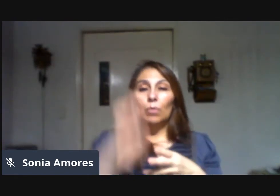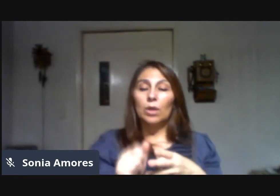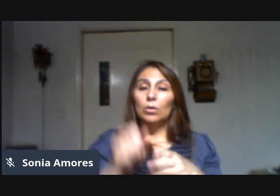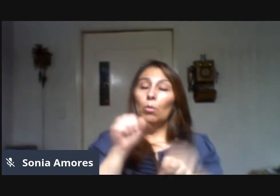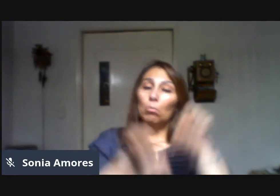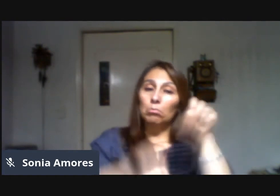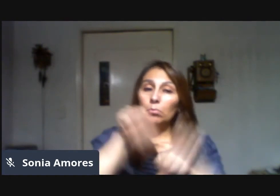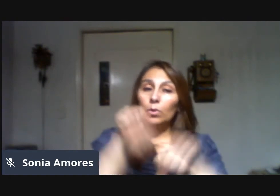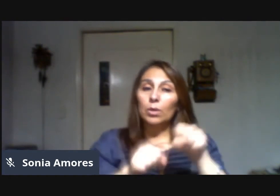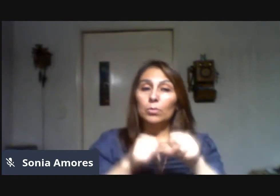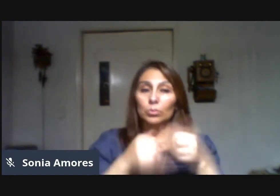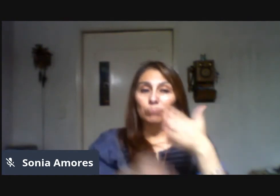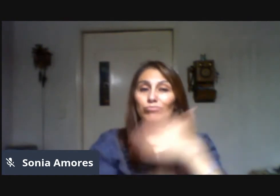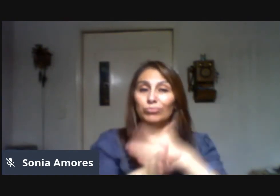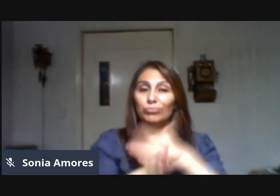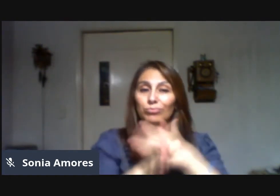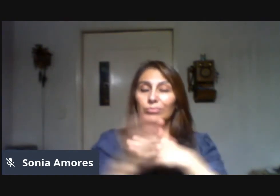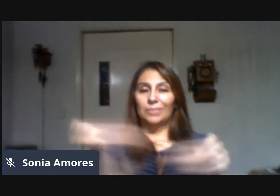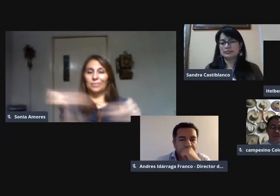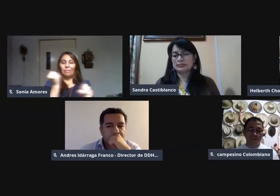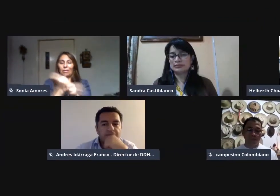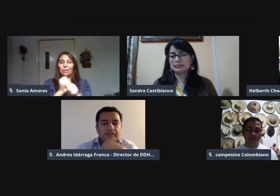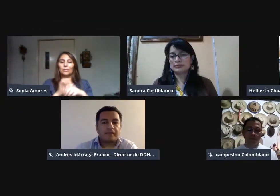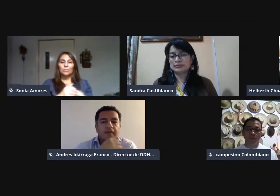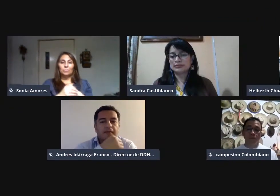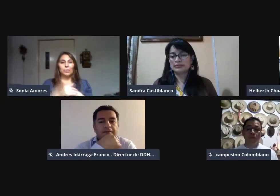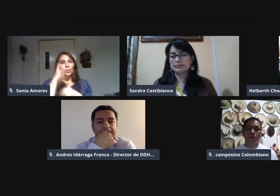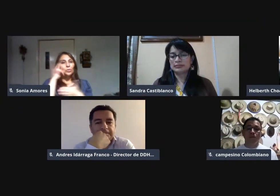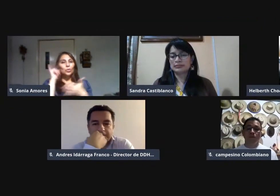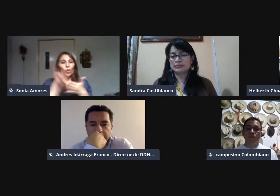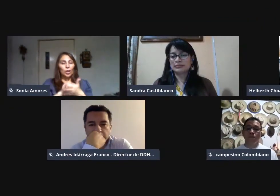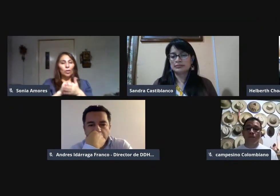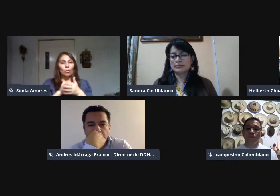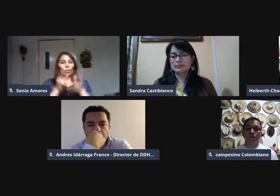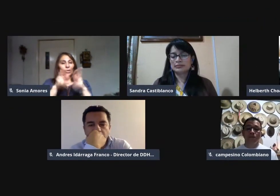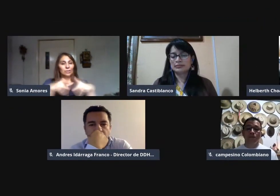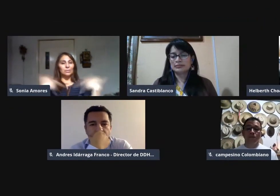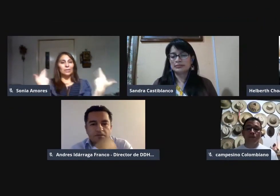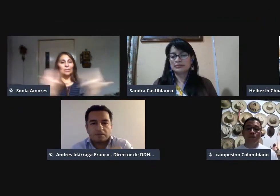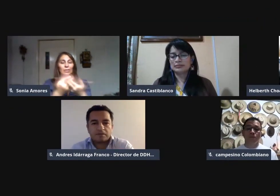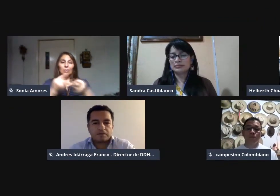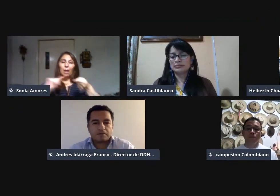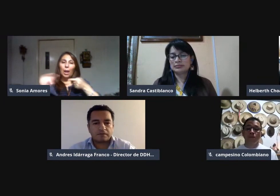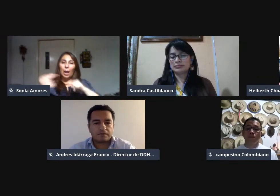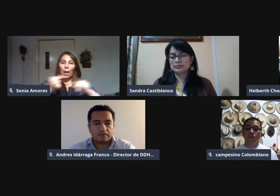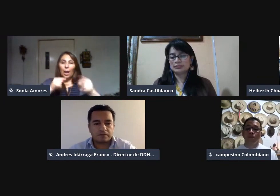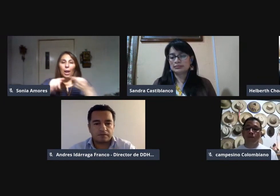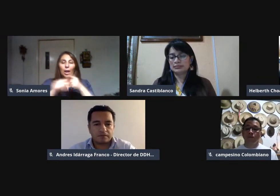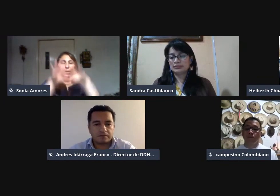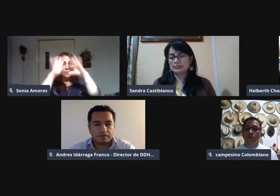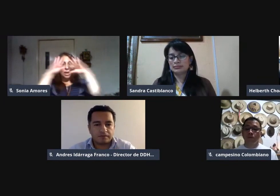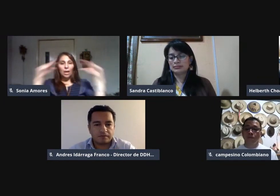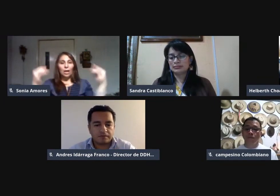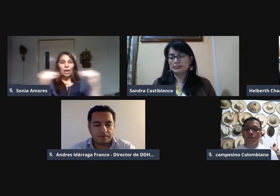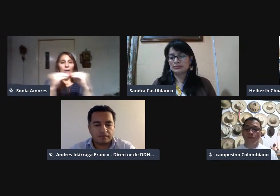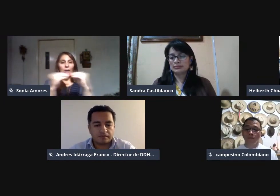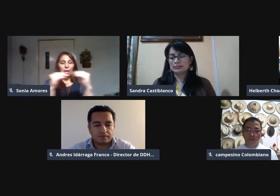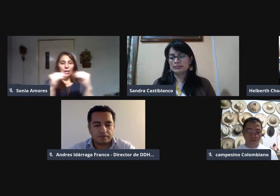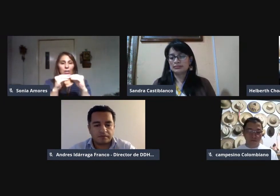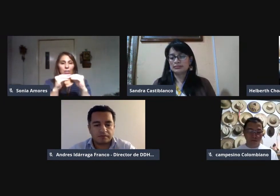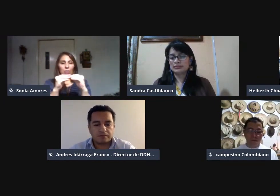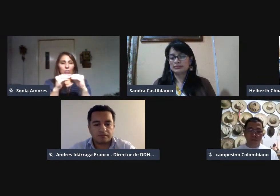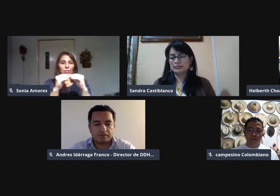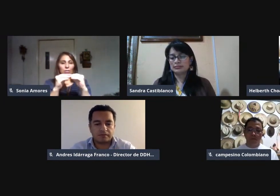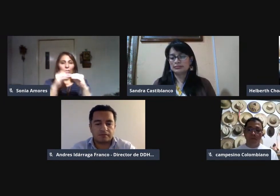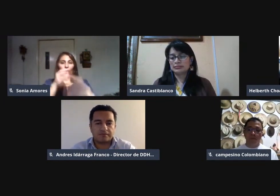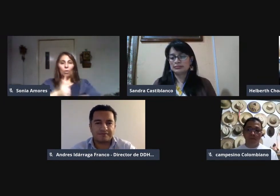ir trabajándolos. Creo que estos paneles se hacen en alianza con la Dirección de Derechos